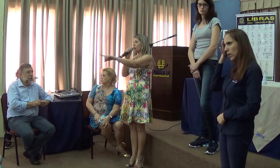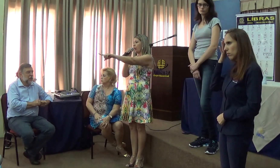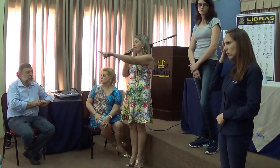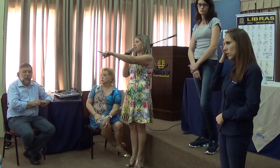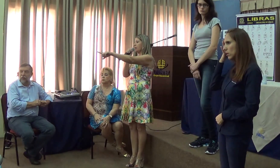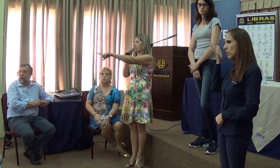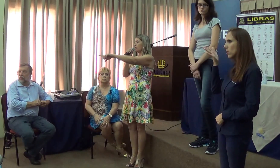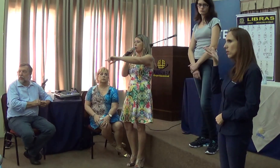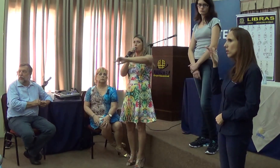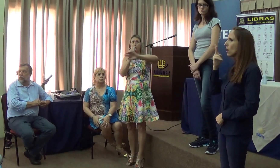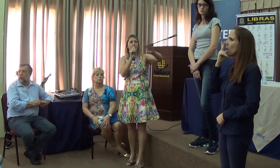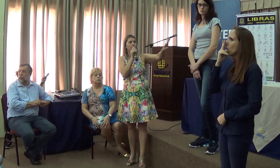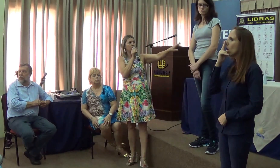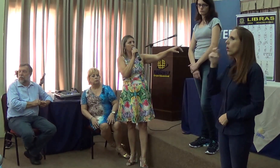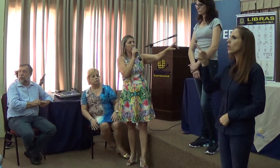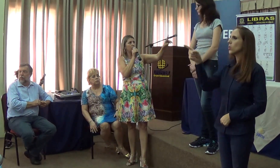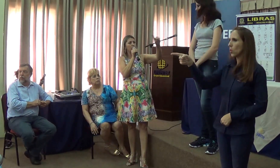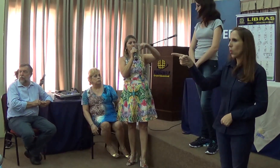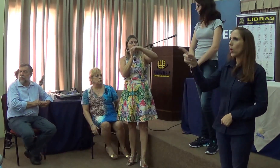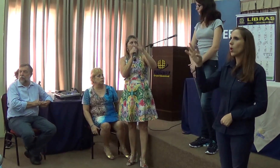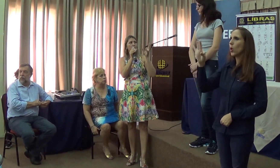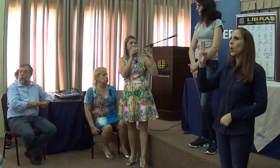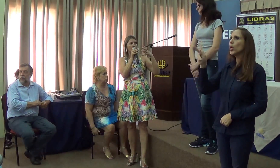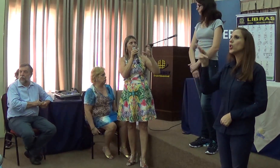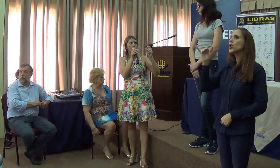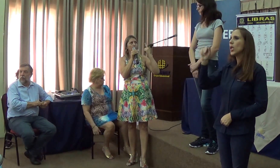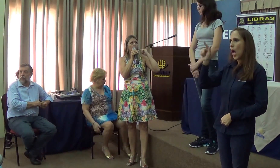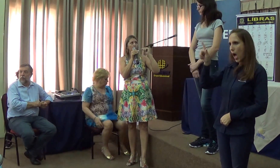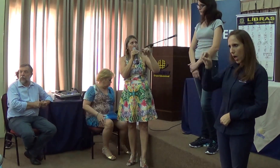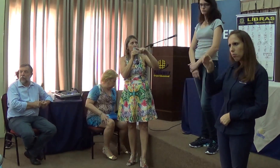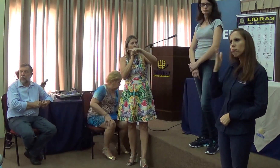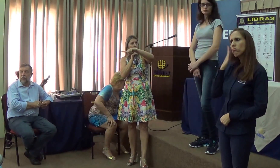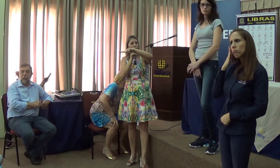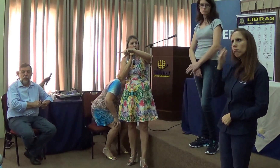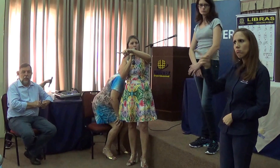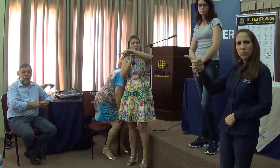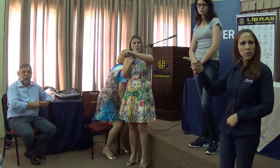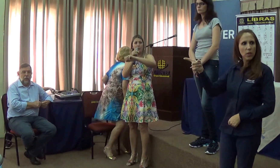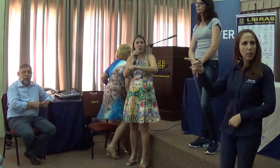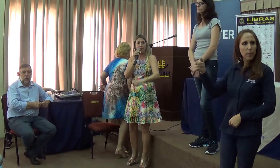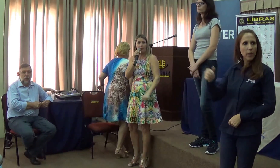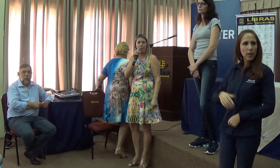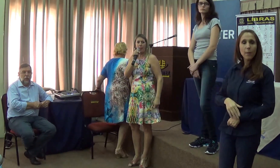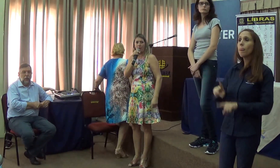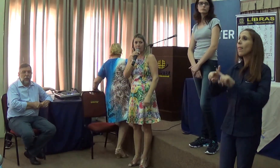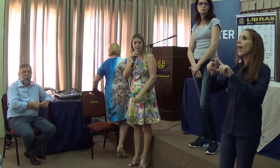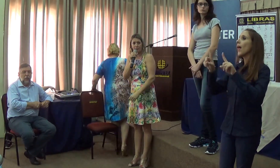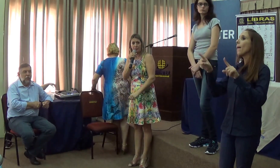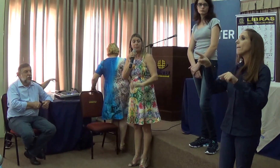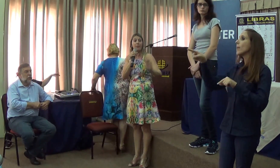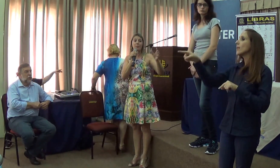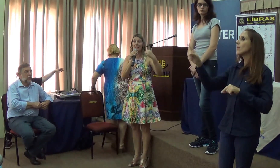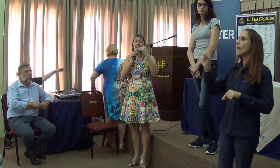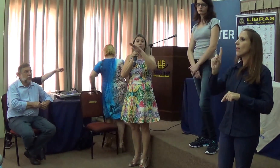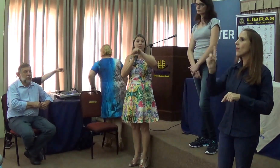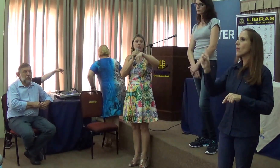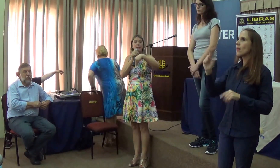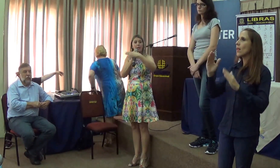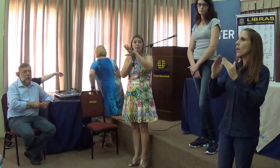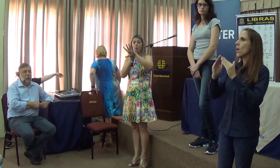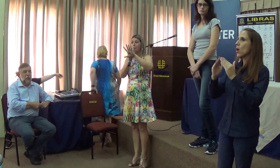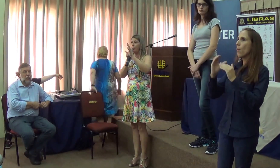O Thiago está no nosso grupo. O Thiago está no grupo. Mas o Thiago não é de Curitiba. Olha, mas